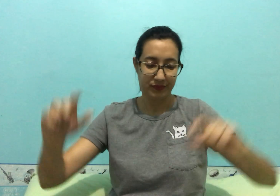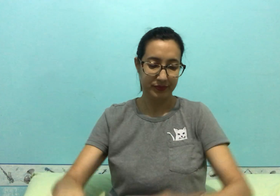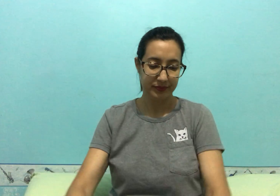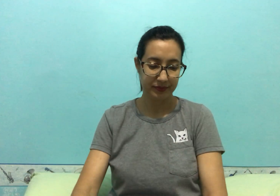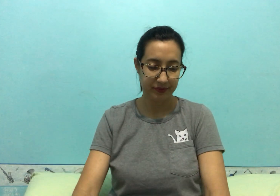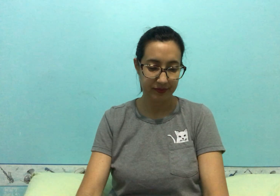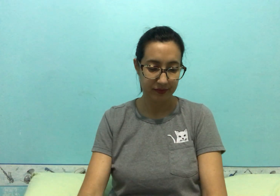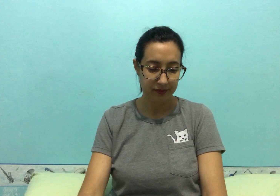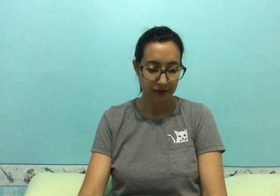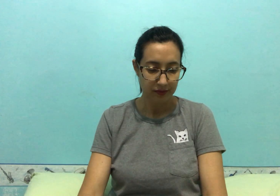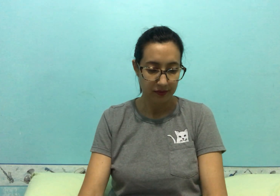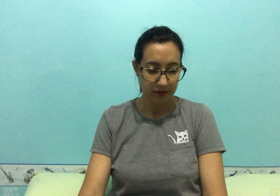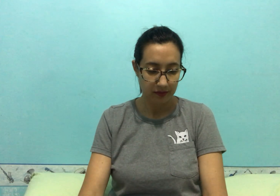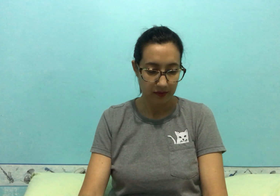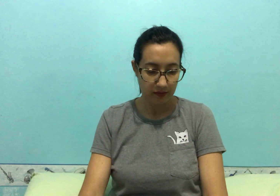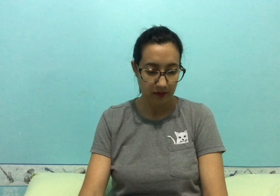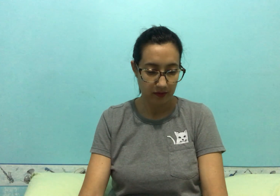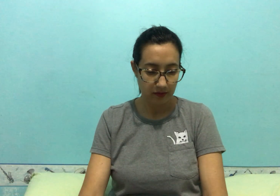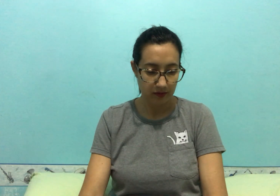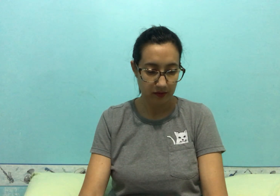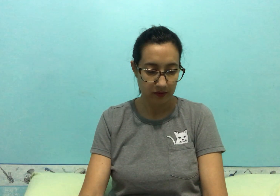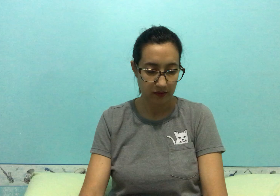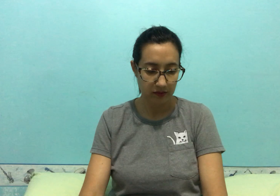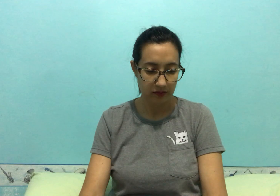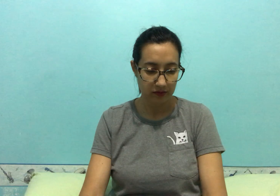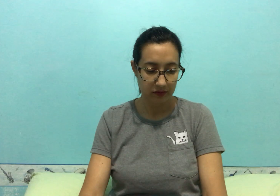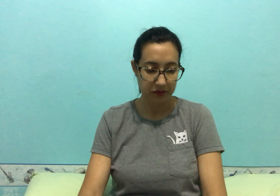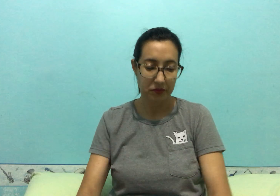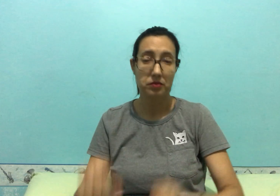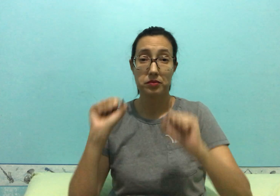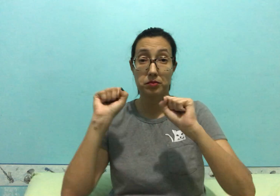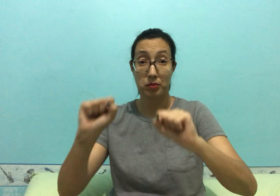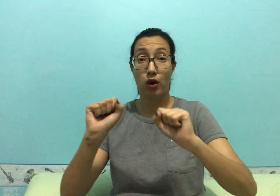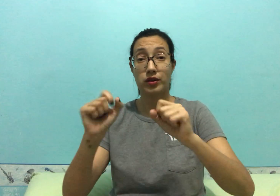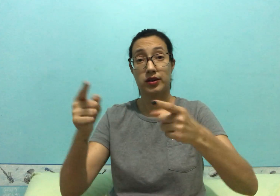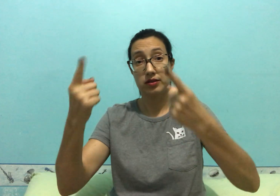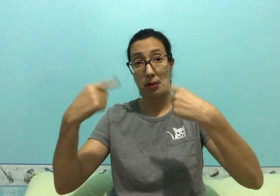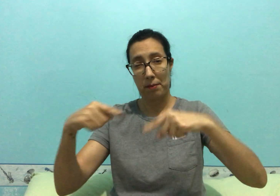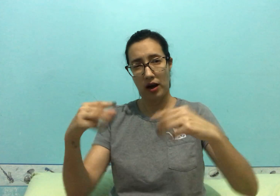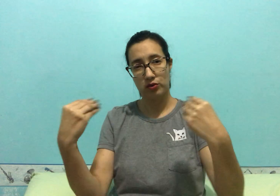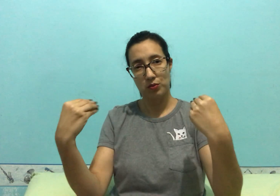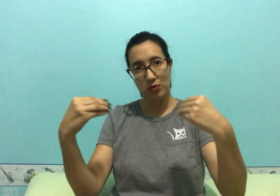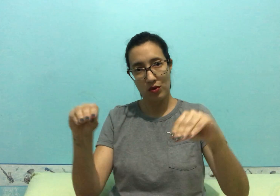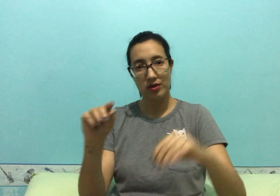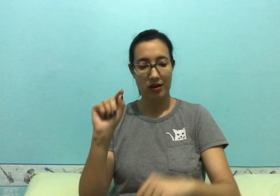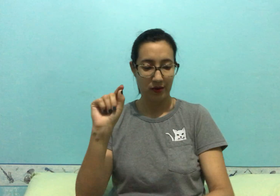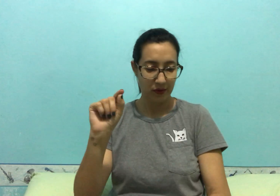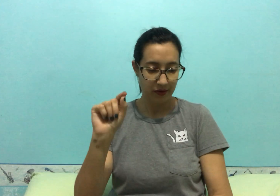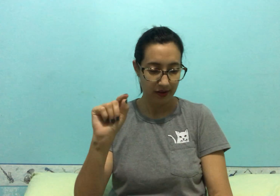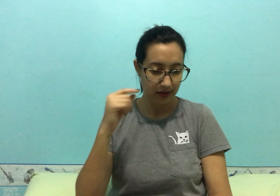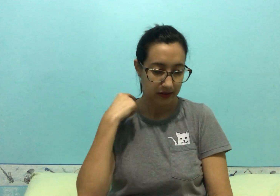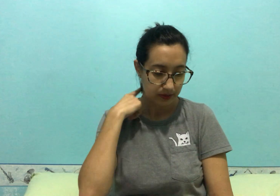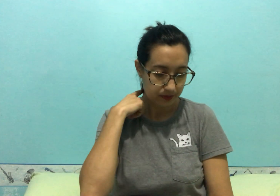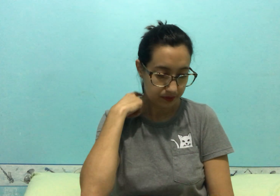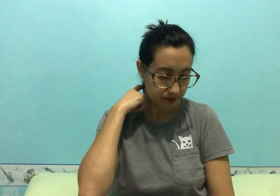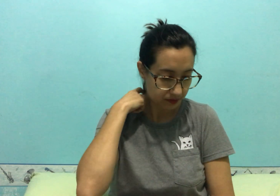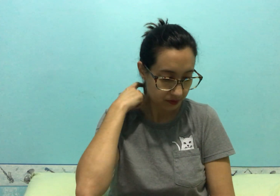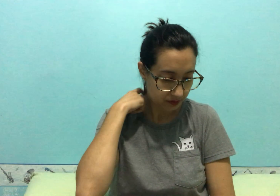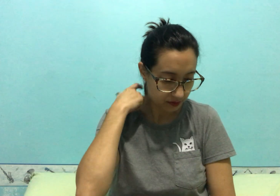D. Então, nós podemos colocar aqui o A e não B em evidência, né, só uma